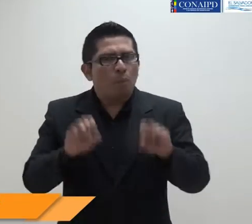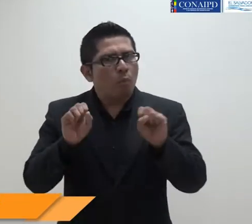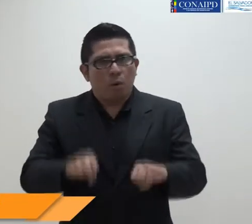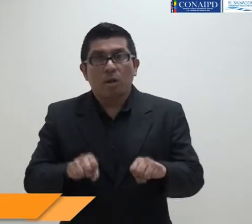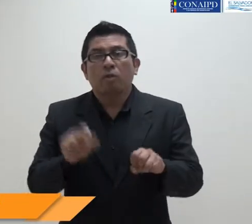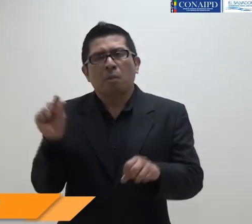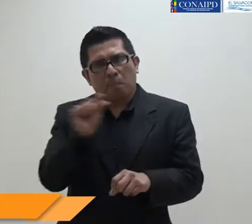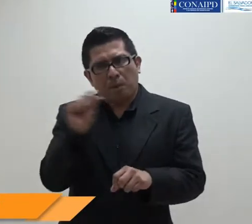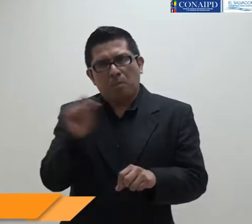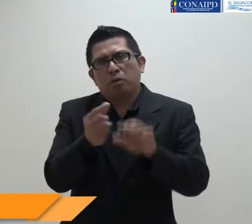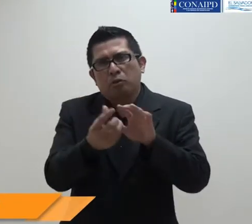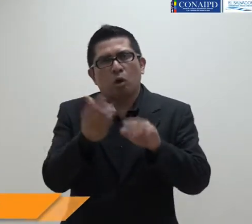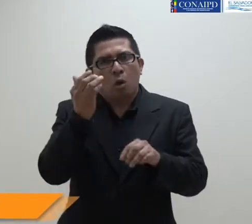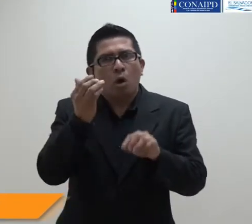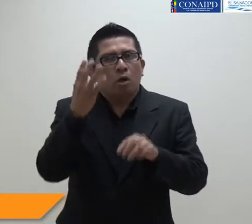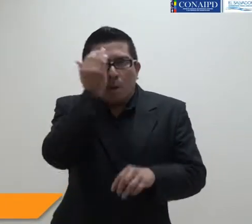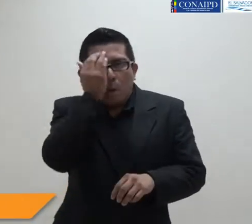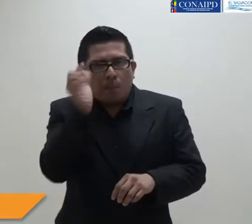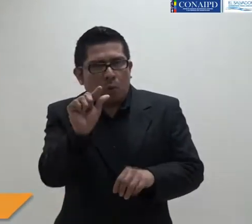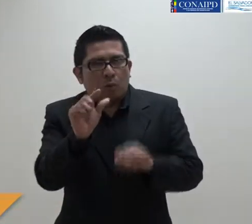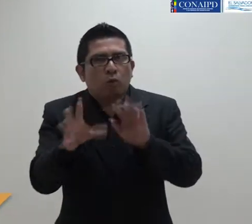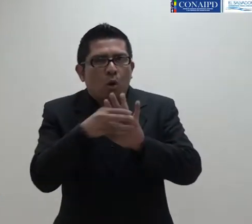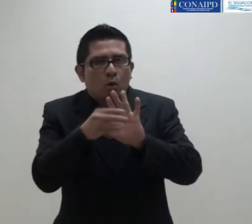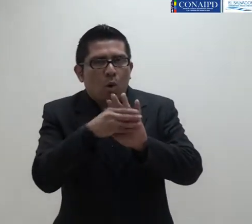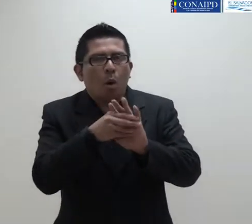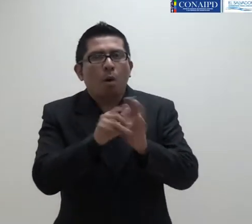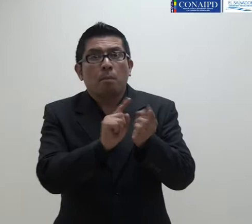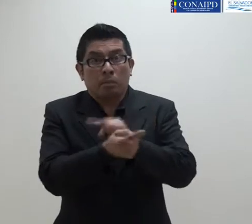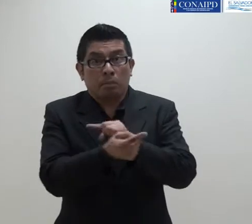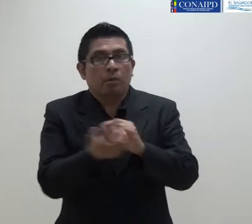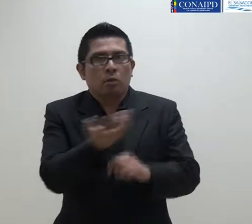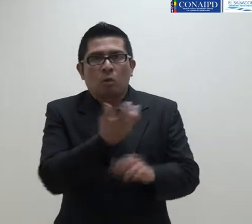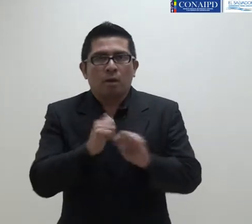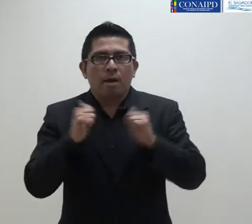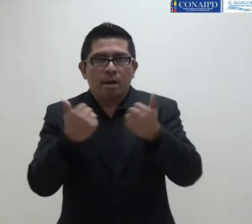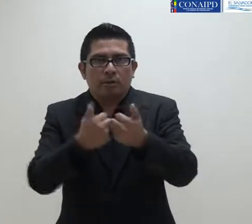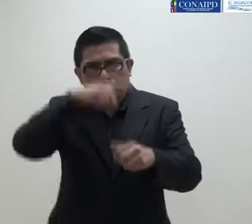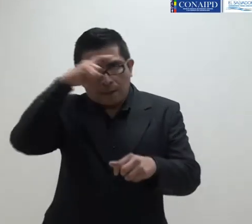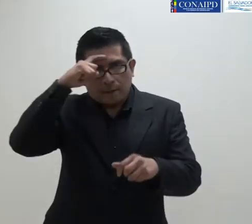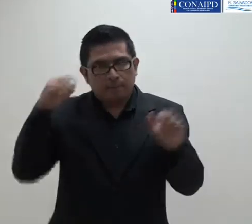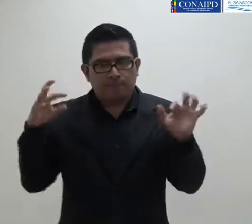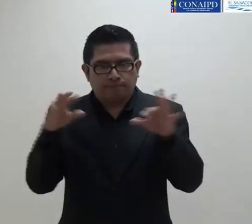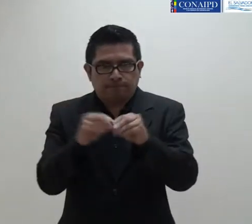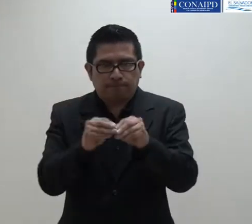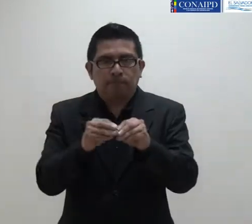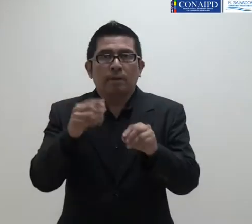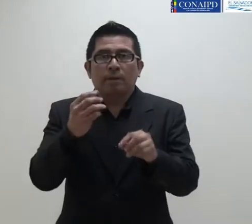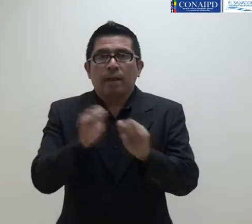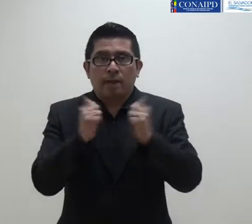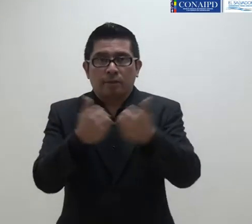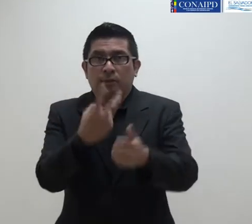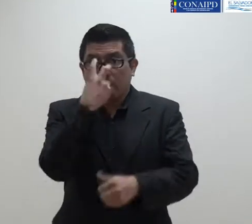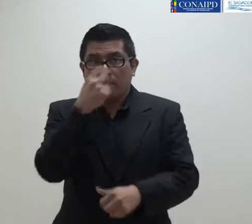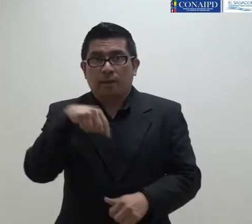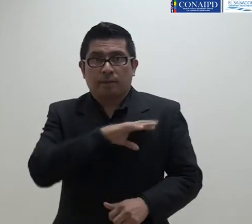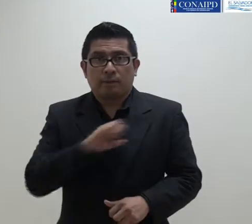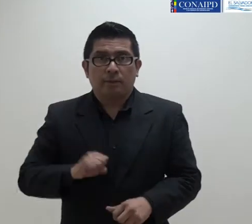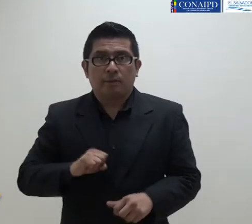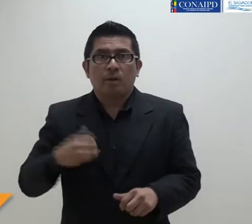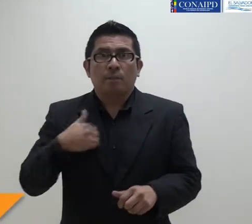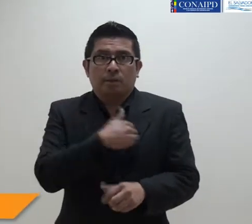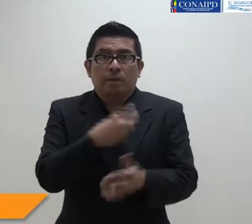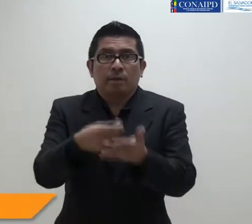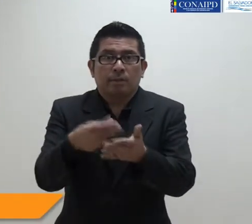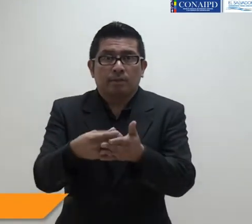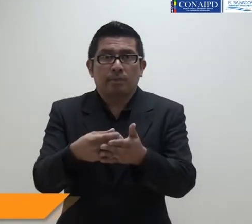primer paso y como resultado de una serie de acciones desarrolladas por las asociaciones de personas ciegas del país, el Ministerio de Economía,